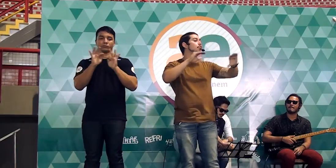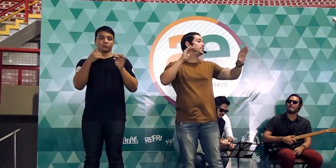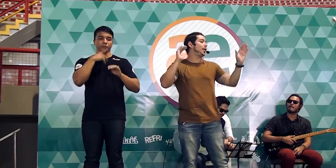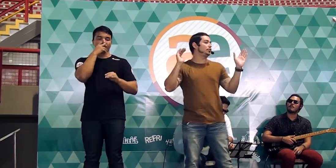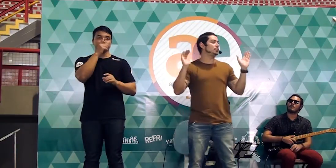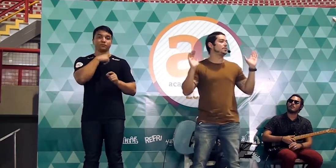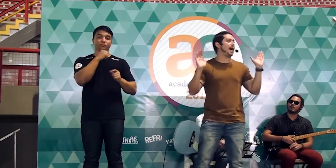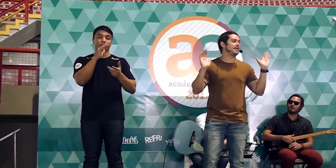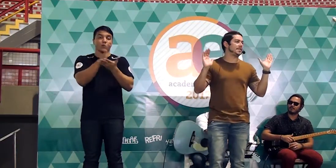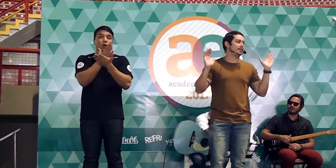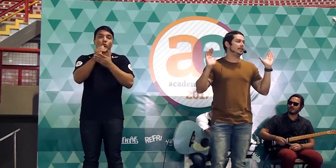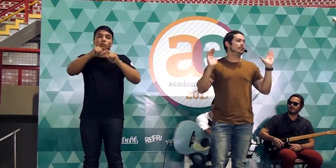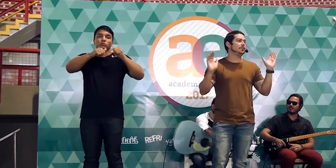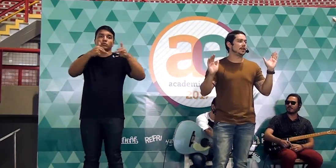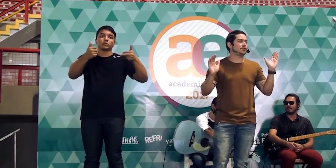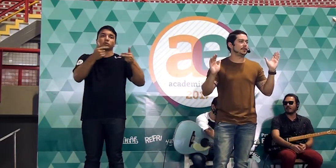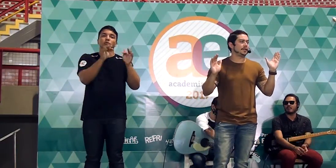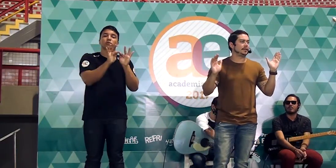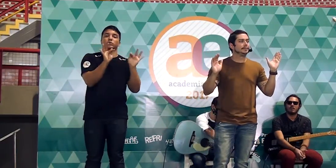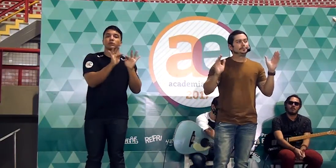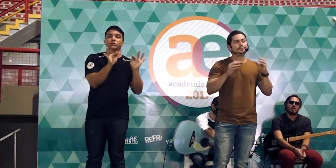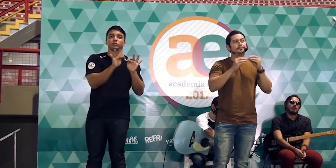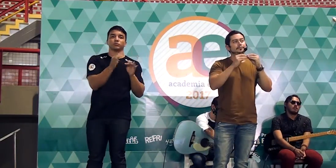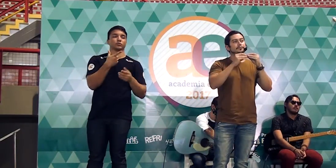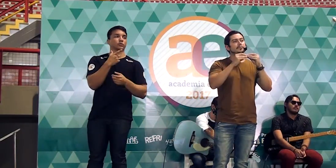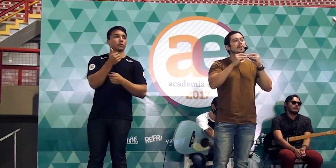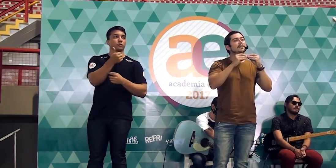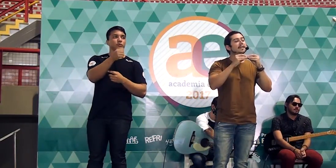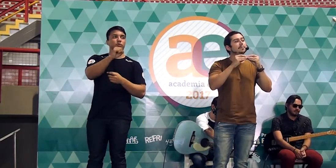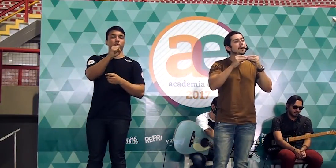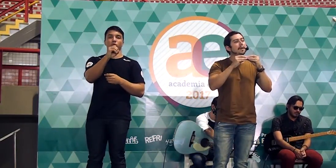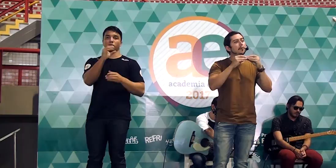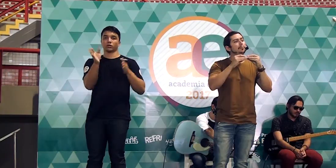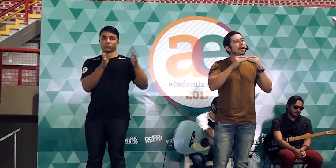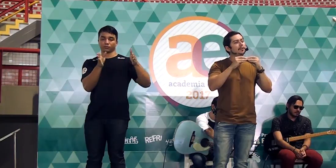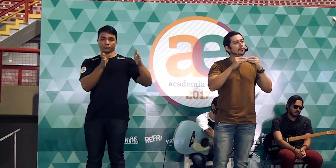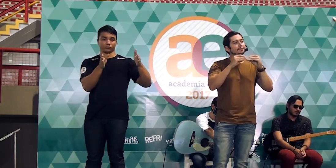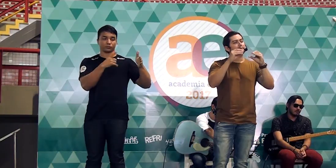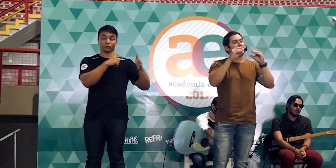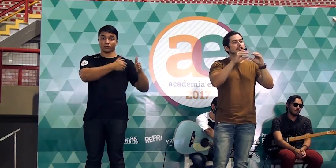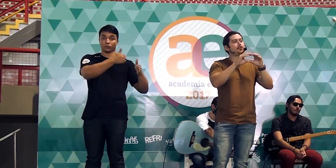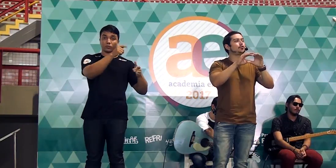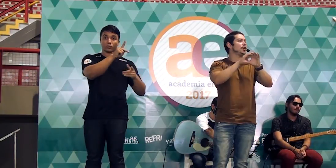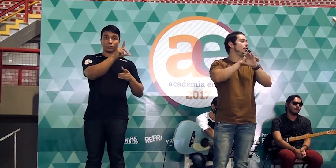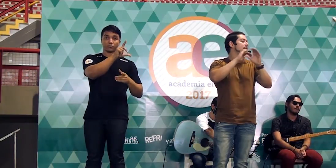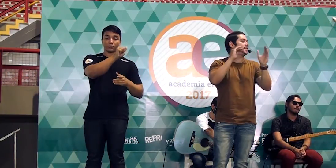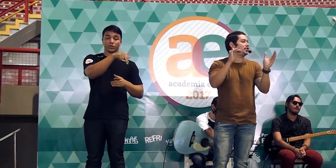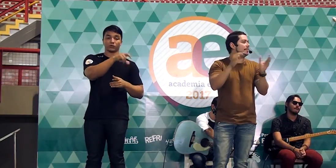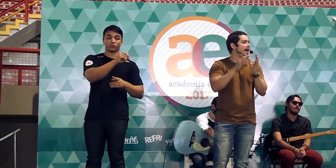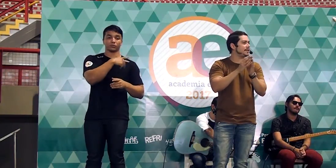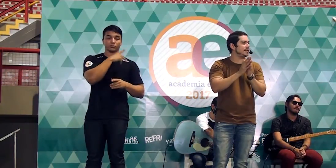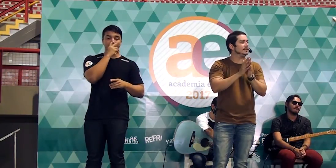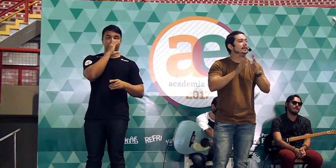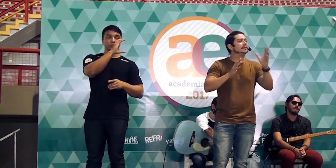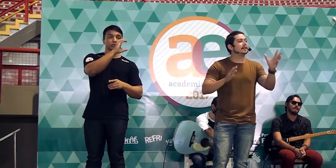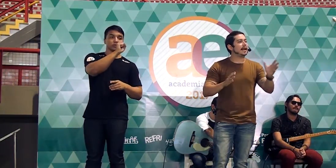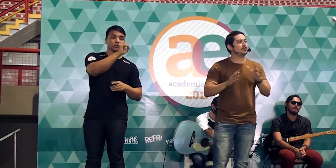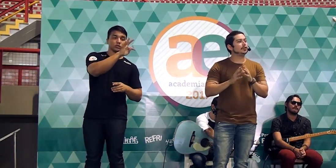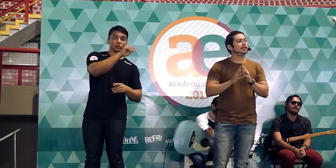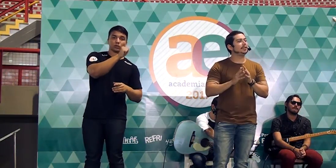congelou alguns produtos base, nos anos 80. Nesse primeiro plano, a gente congelou a cesta